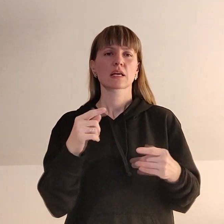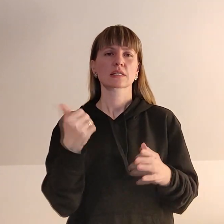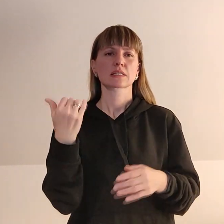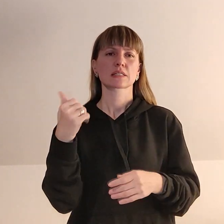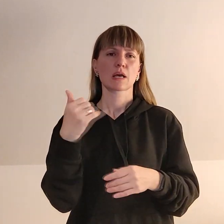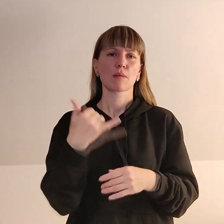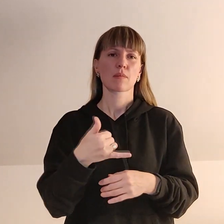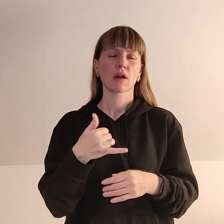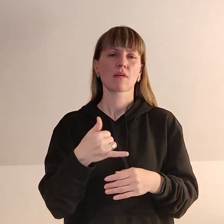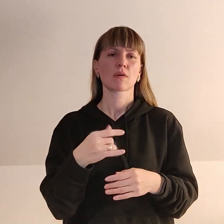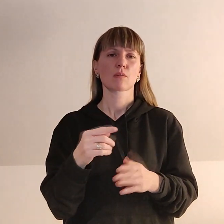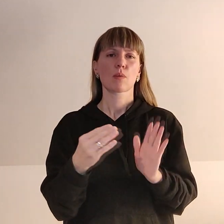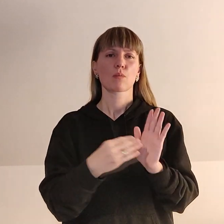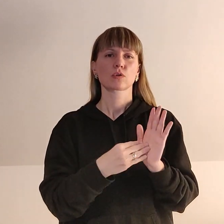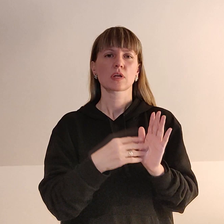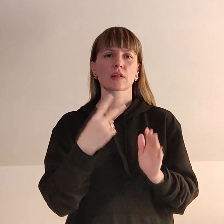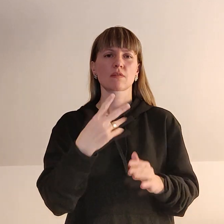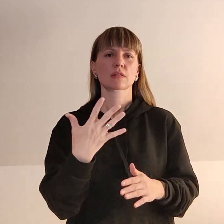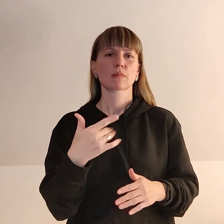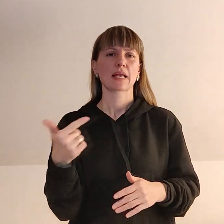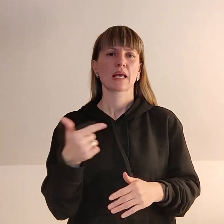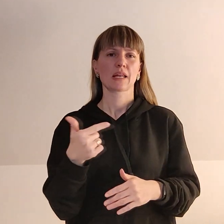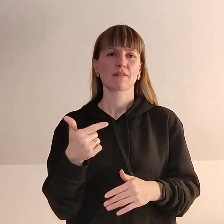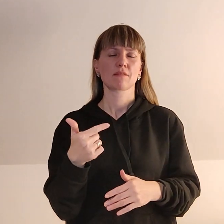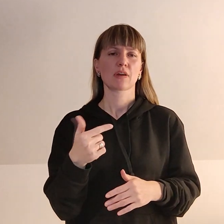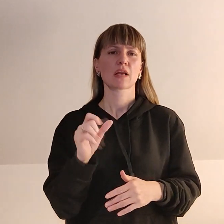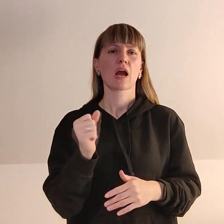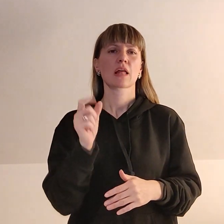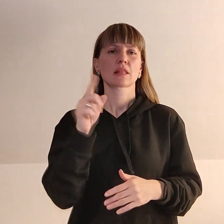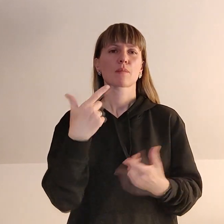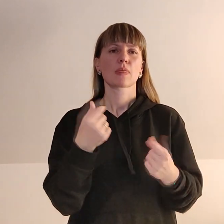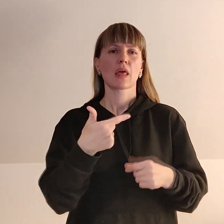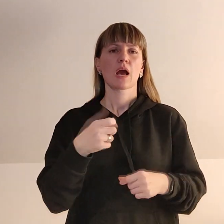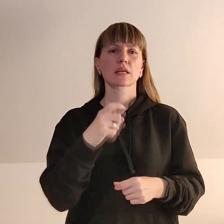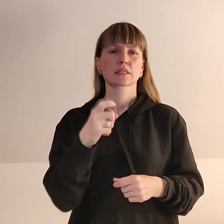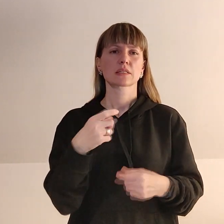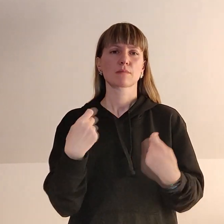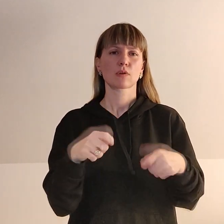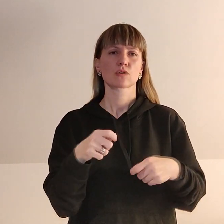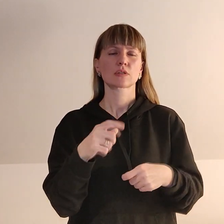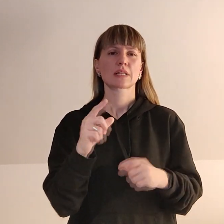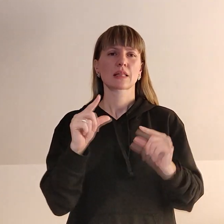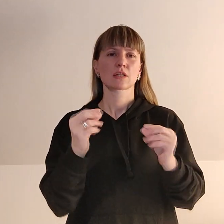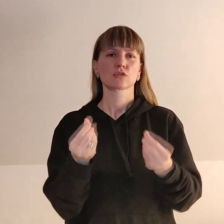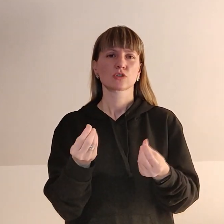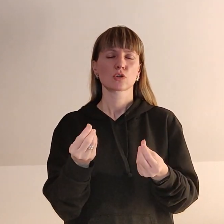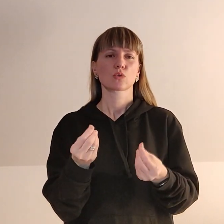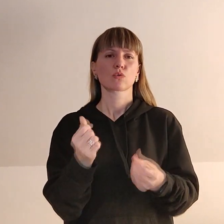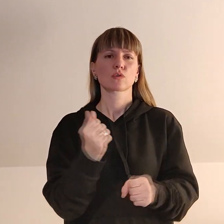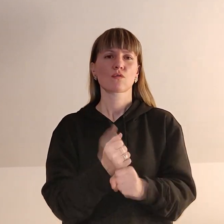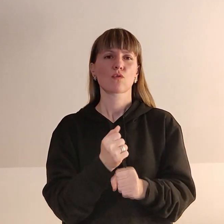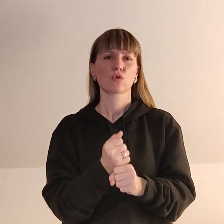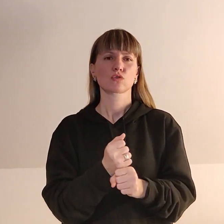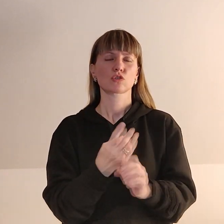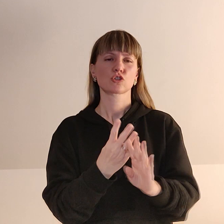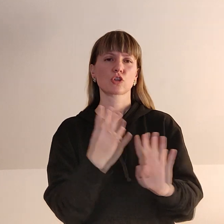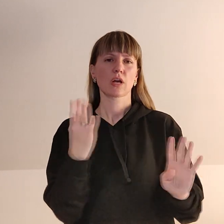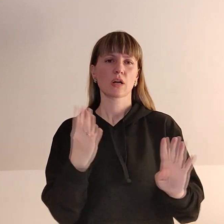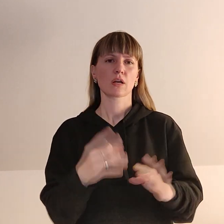сягнула позначки у 25 гривень. А там, де газ продають за нижчою ціною, утворюються черги.